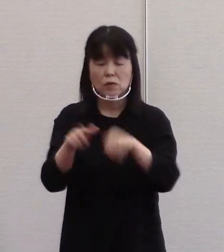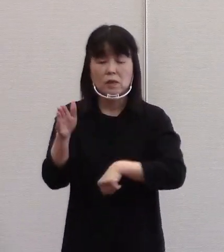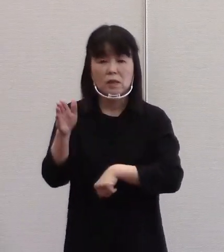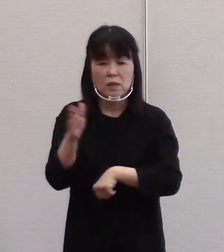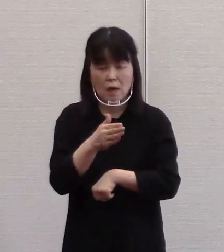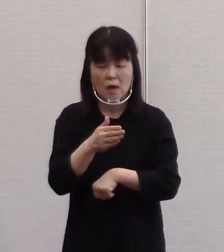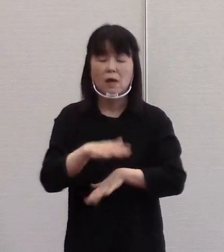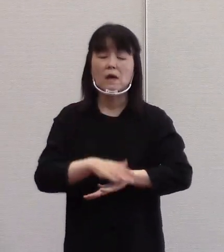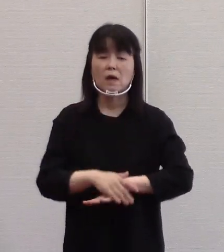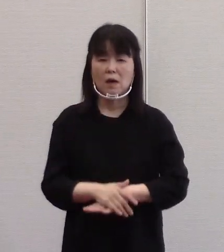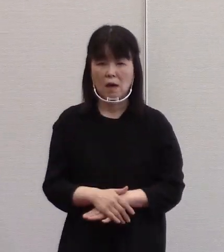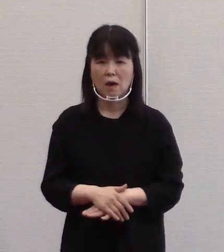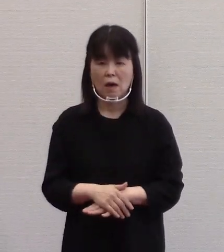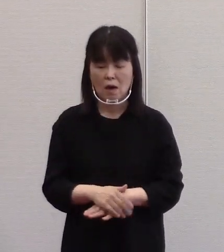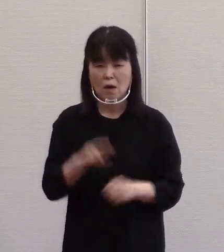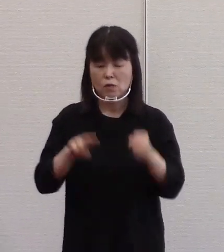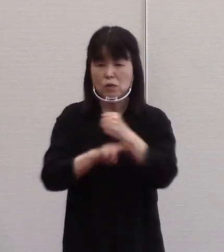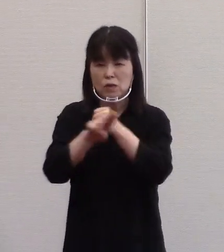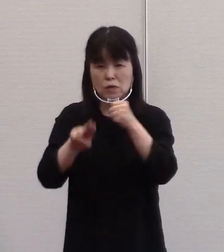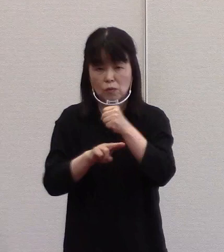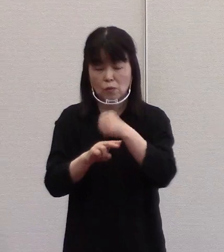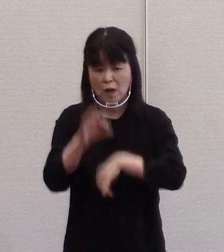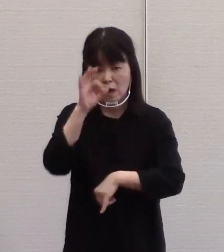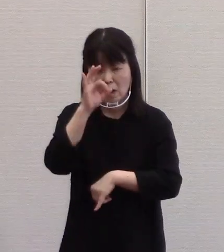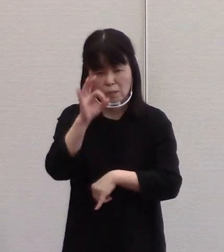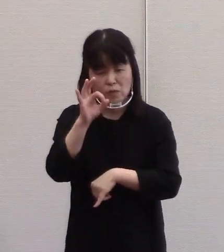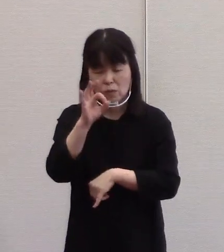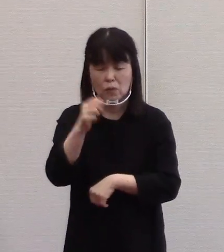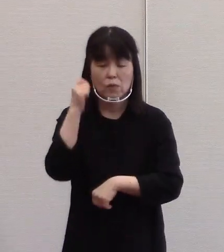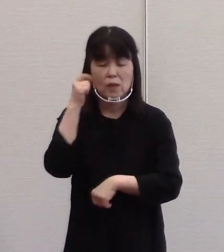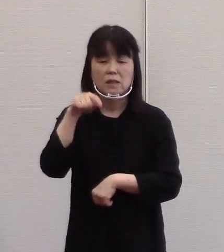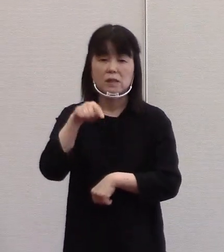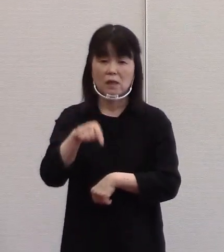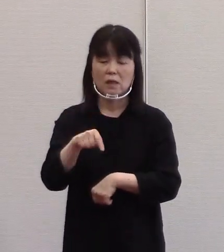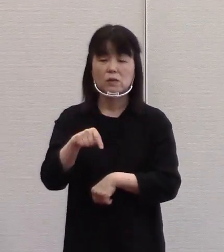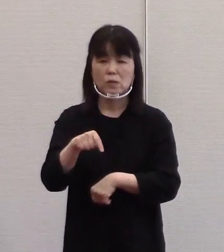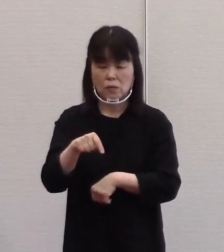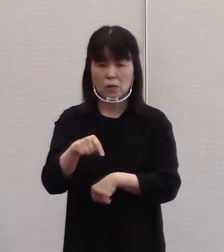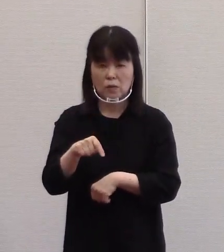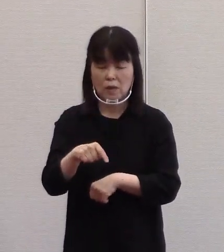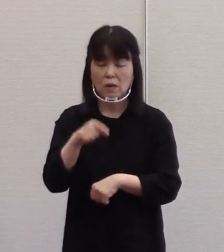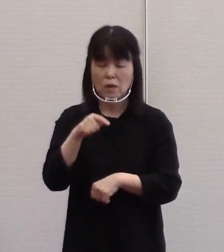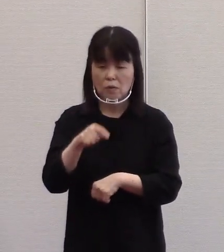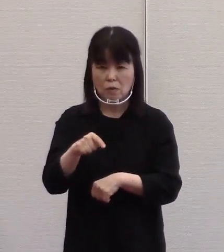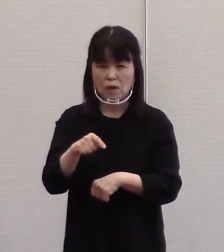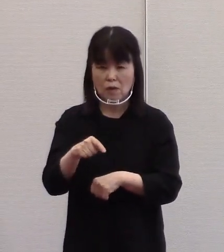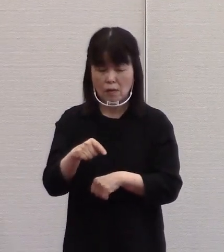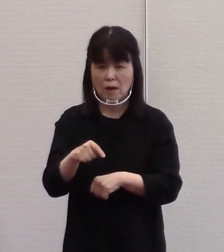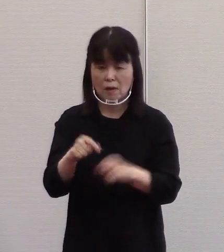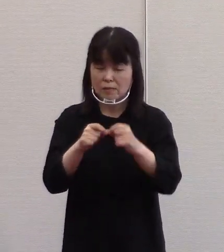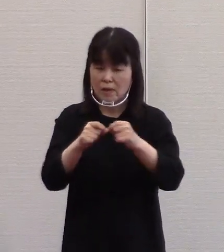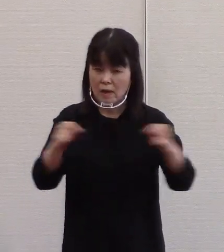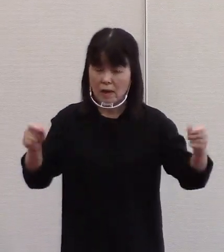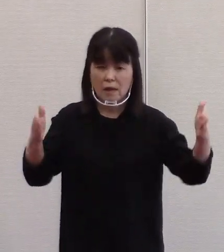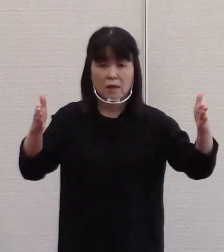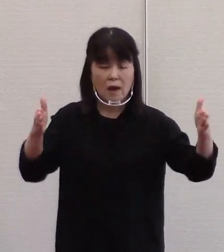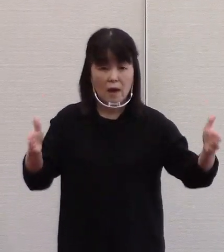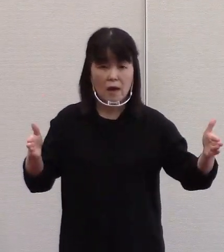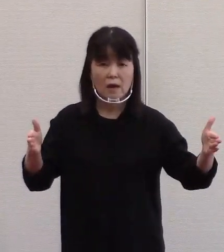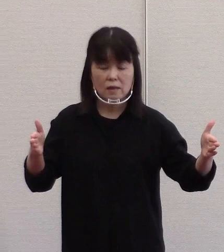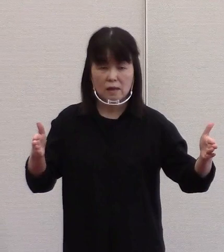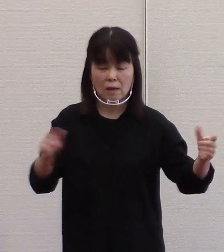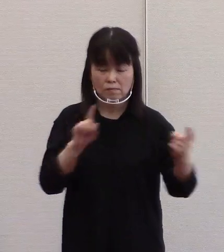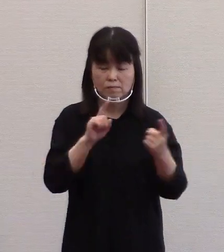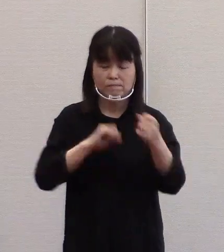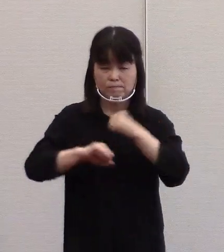というのは長期戦になるだろうという思いが最初からあったところです。まあ、過去の人類のウイル